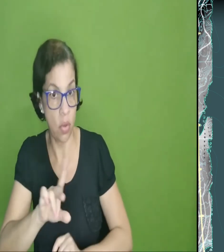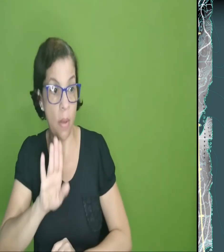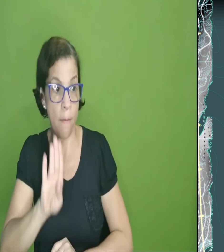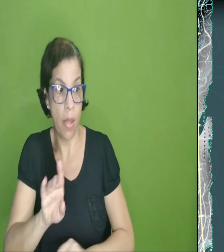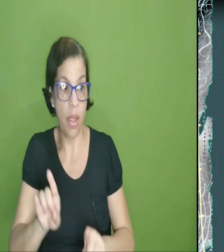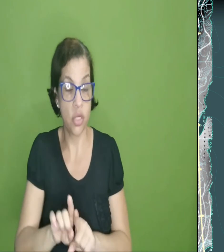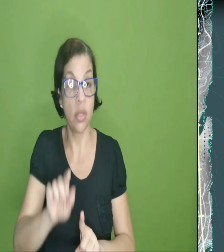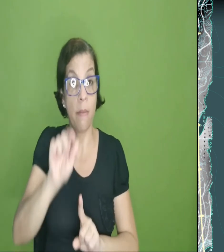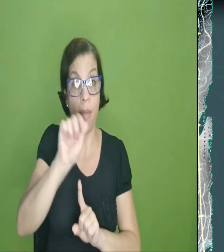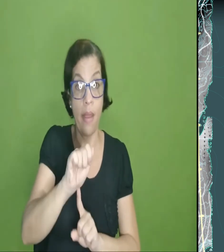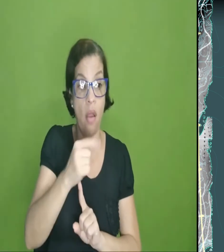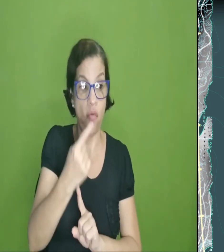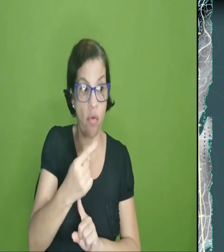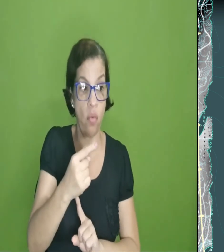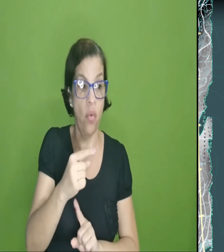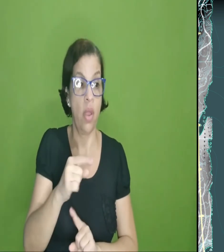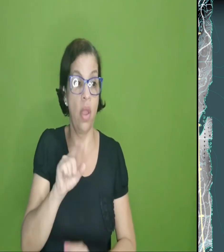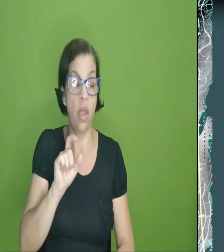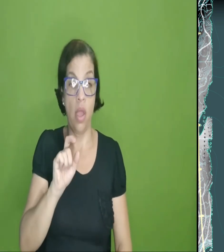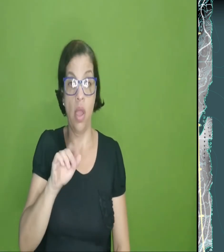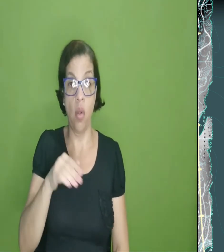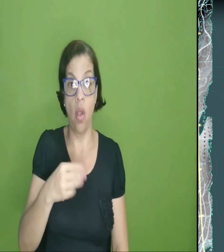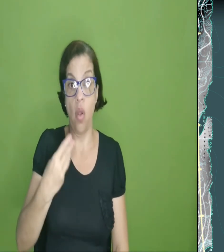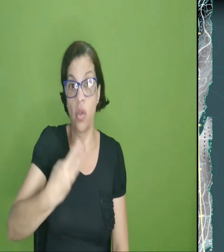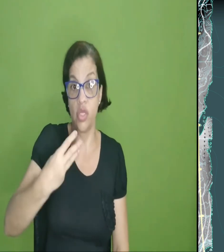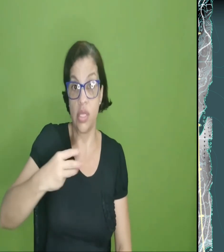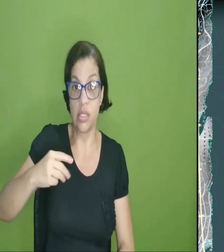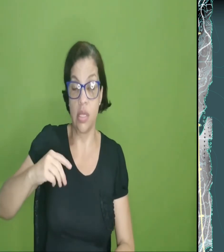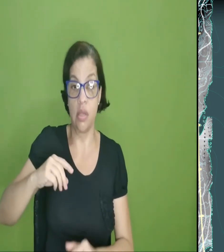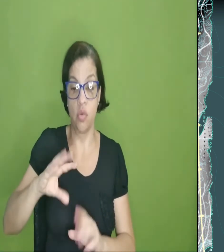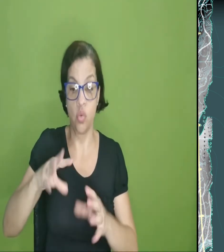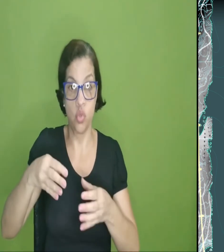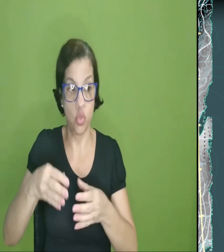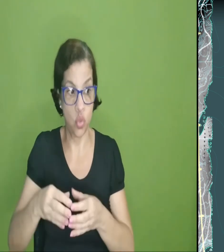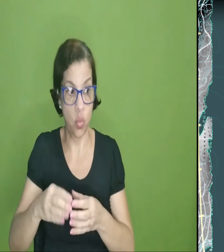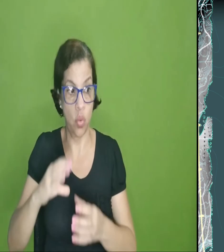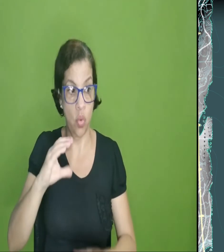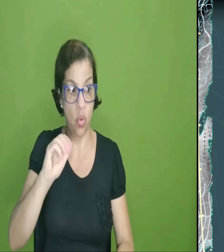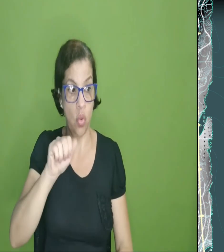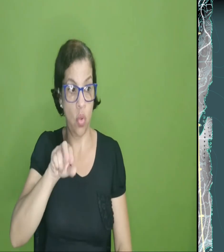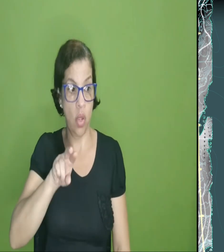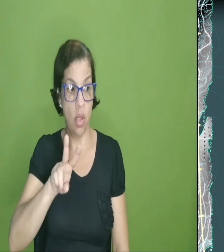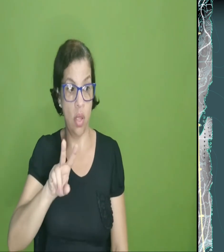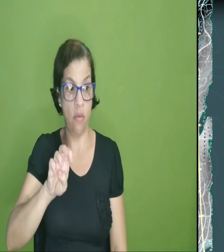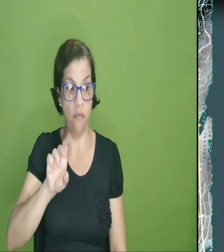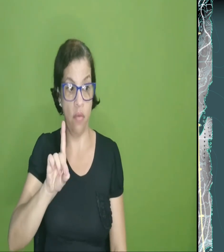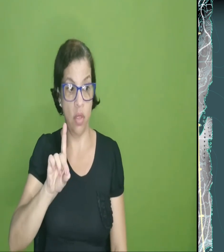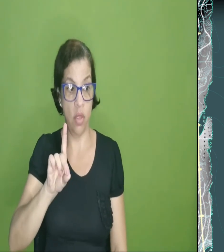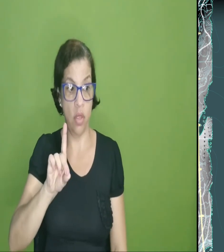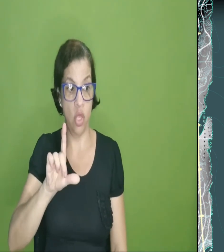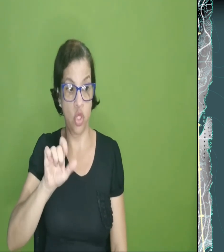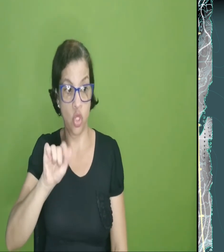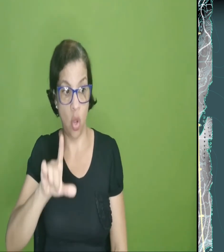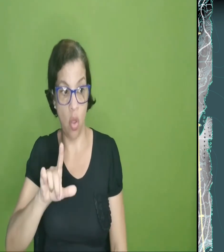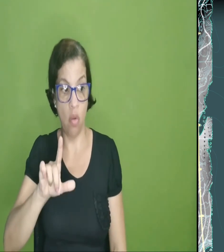alfa-1, são os beta-bloqueadores de terceira geração, carvedilol e labetalol. São usados no tratamento